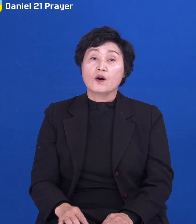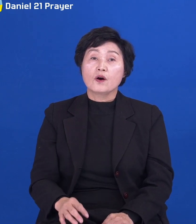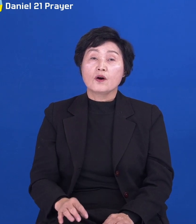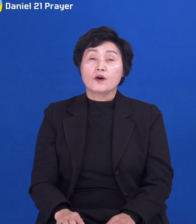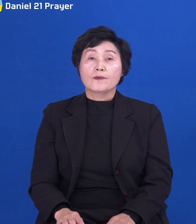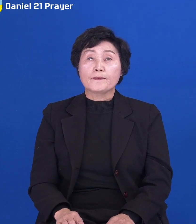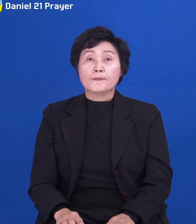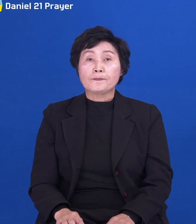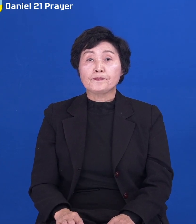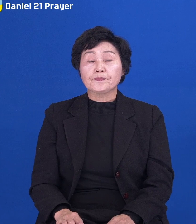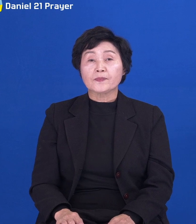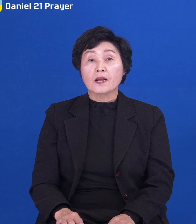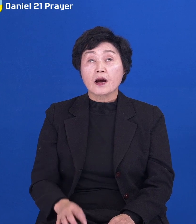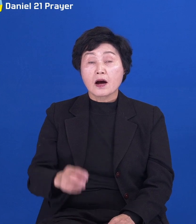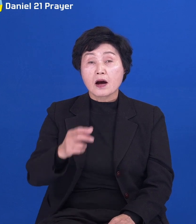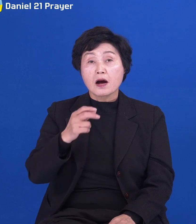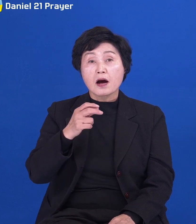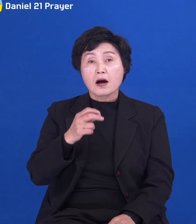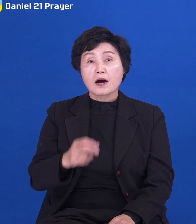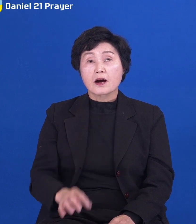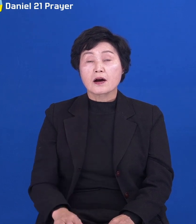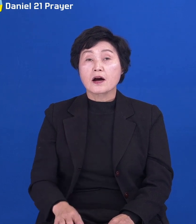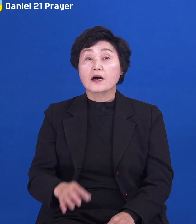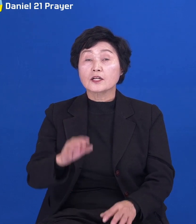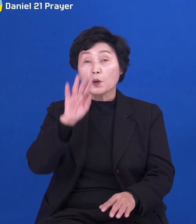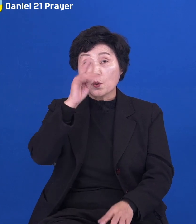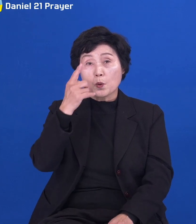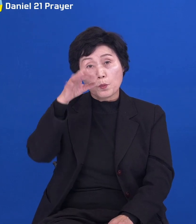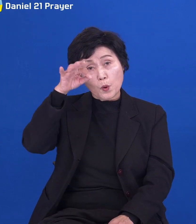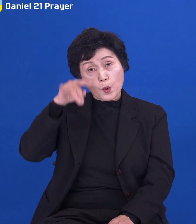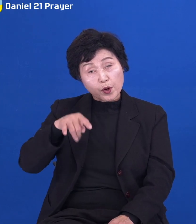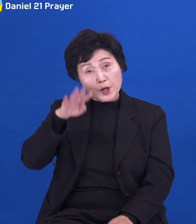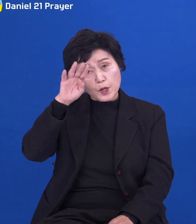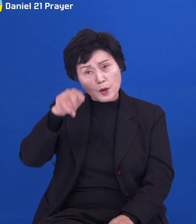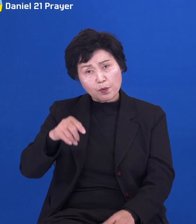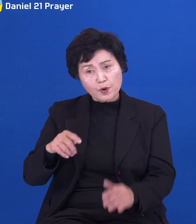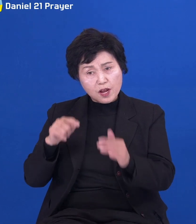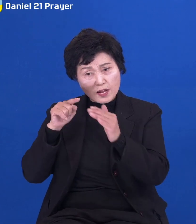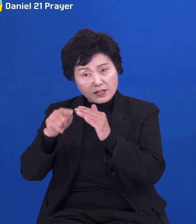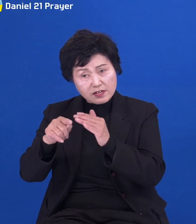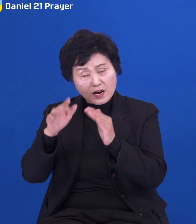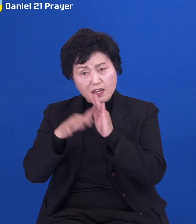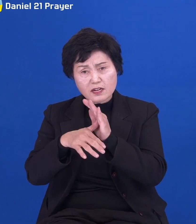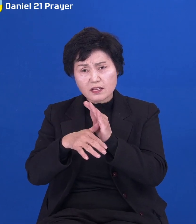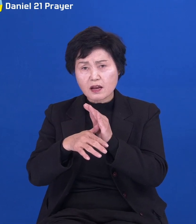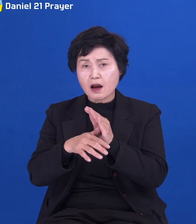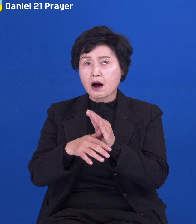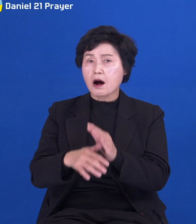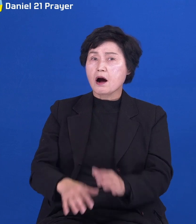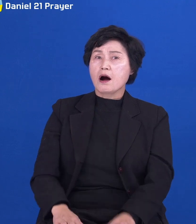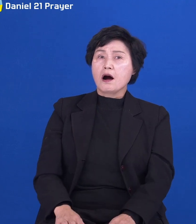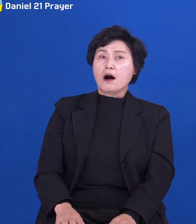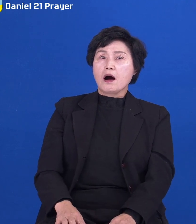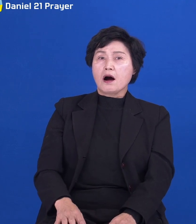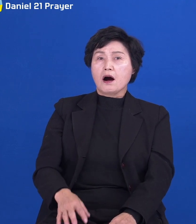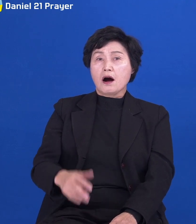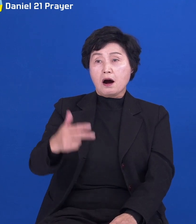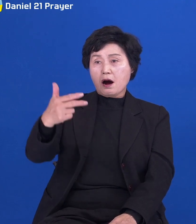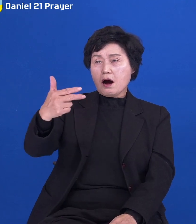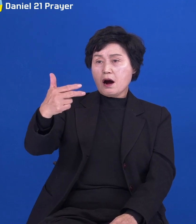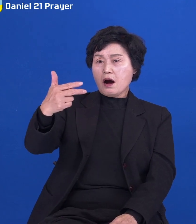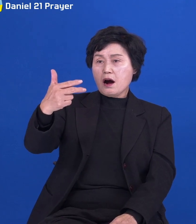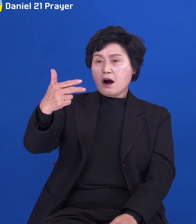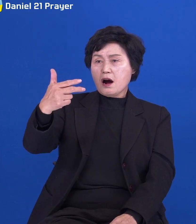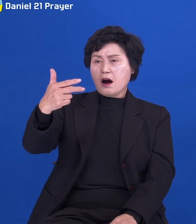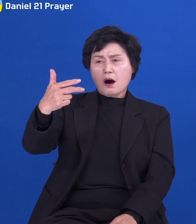되었어요. 평안북도 신의주 보이부에 도착했을 때 그 보이부들 얼굴을 보니까 그 사람들 우리를 보는 눈이요 마치 조국을